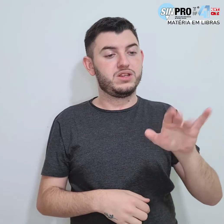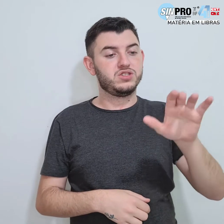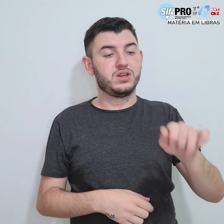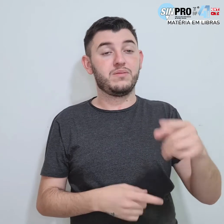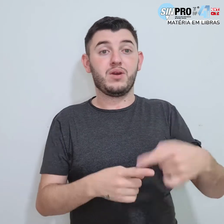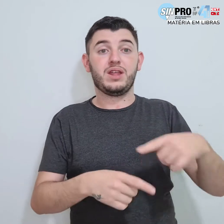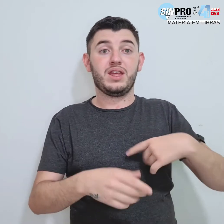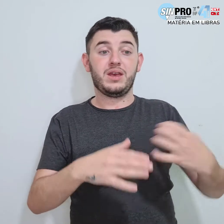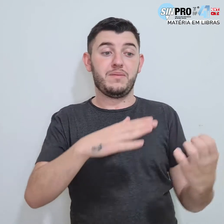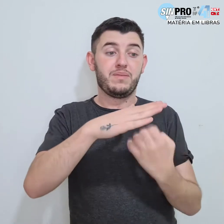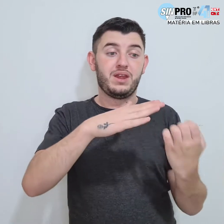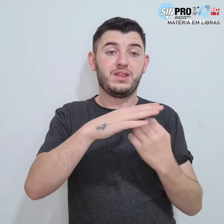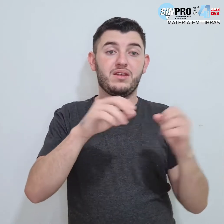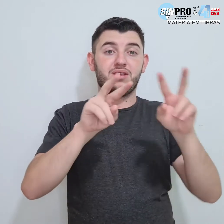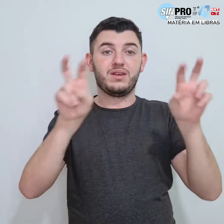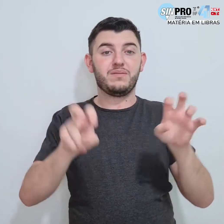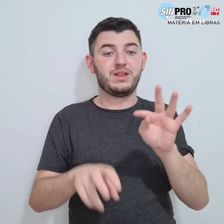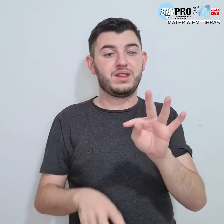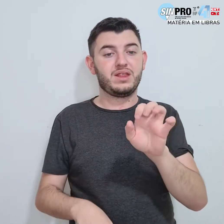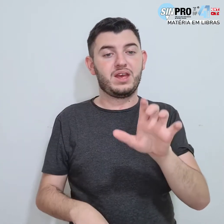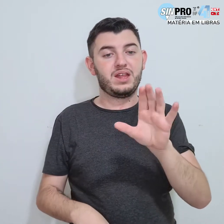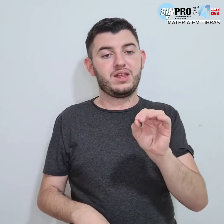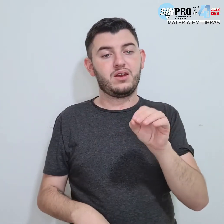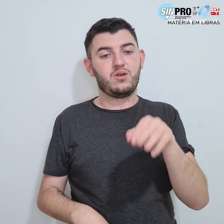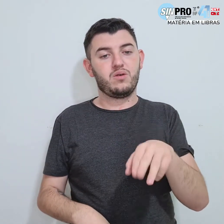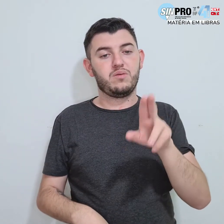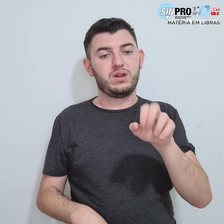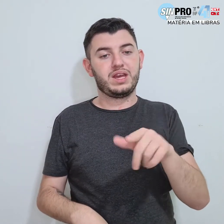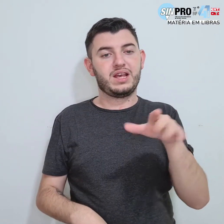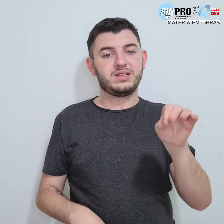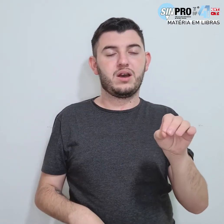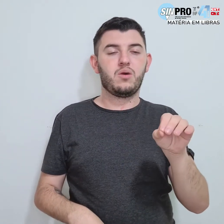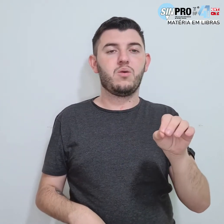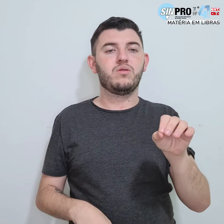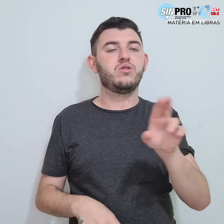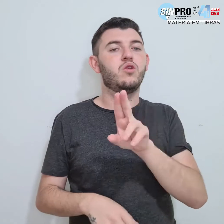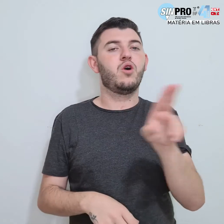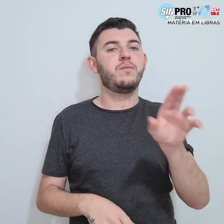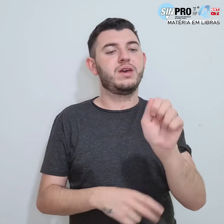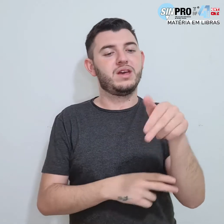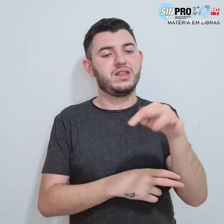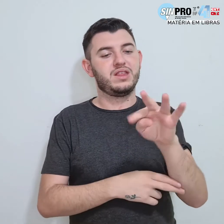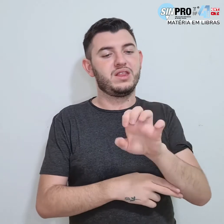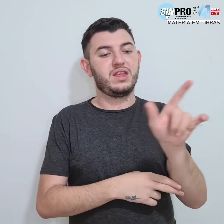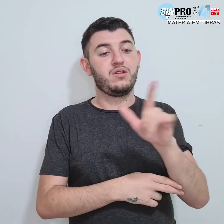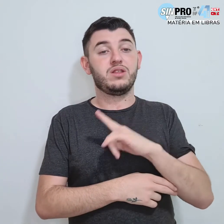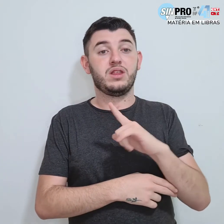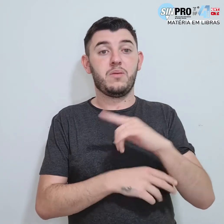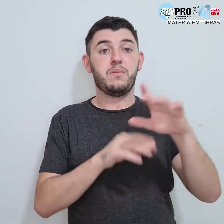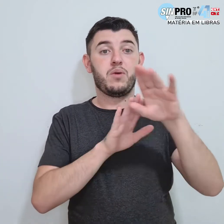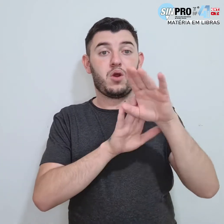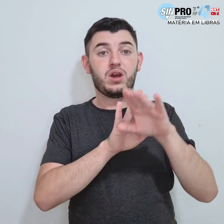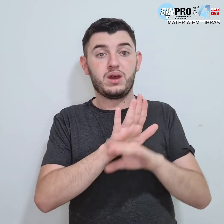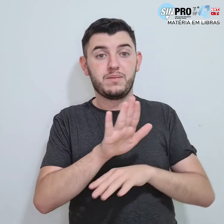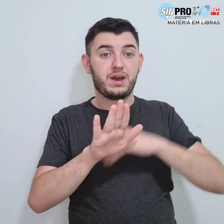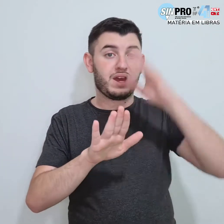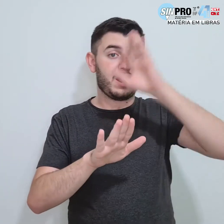de telecomunicação, a Antel, que tem um programa de internet gratuita, o que só ajudou em um momento de